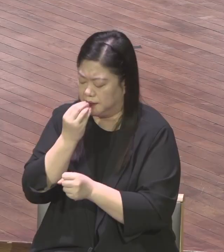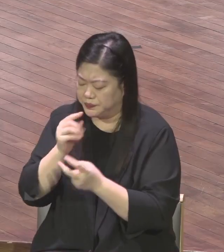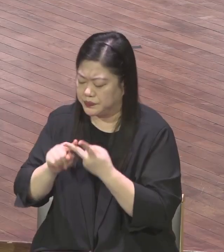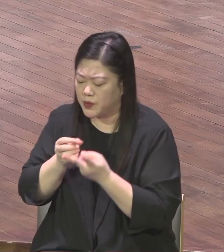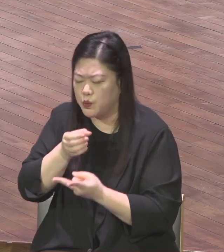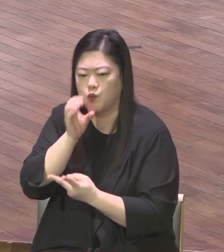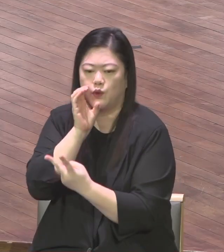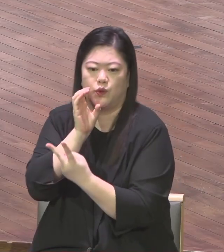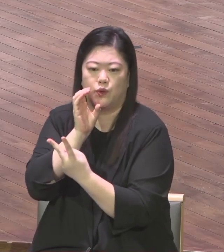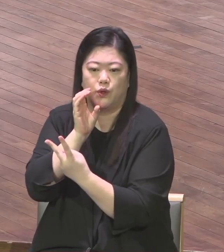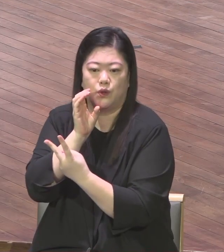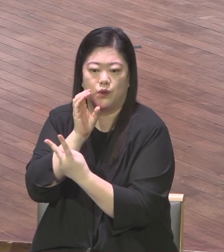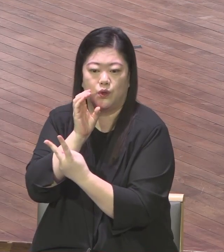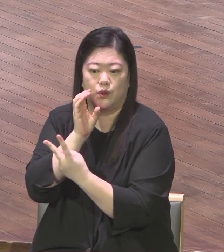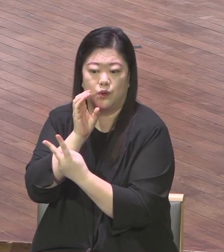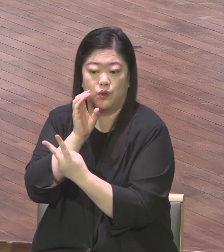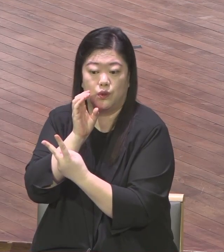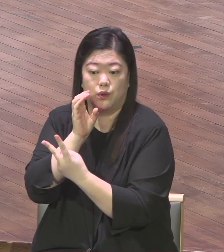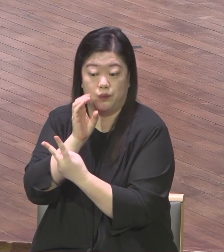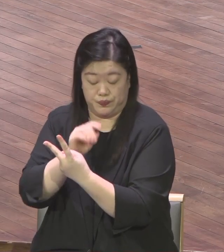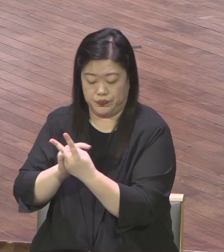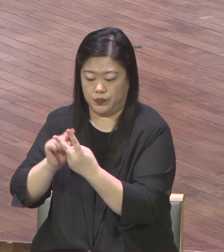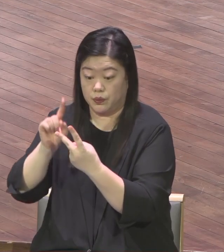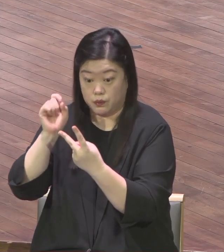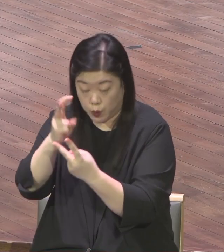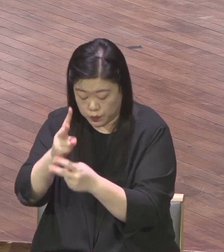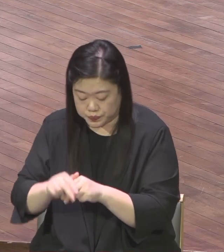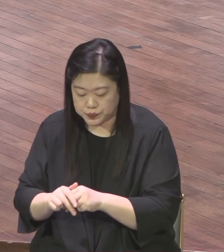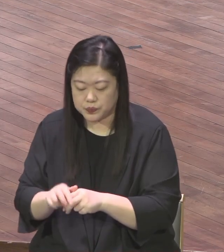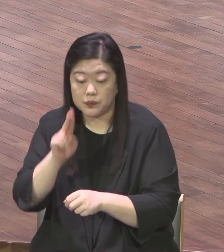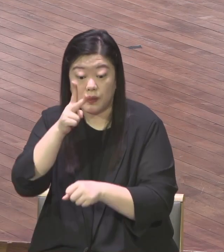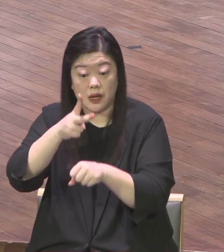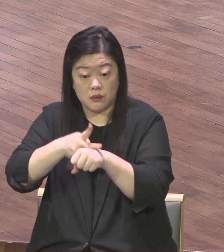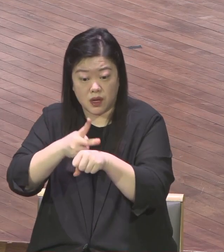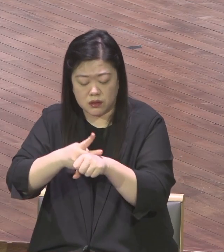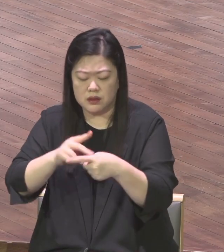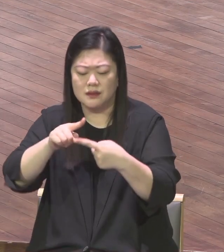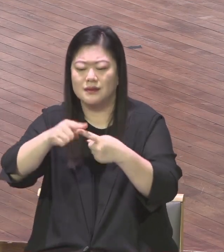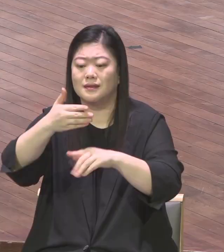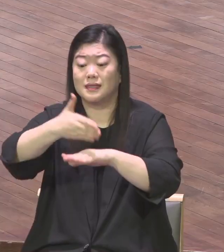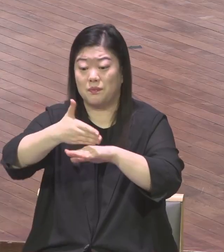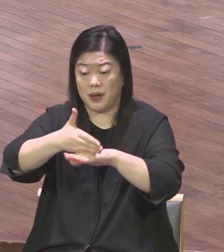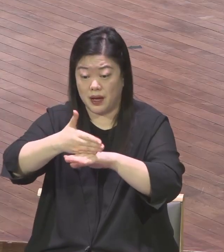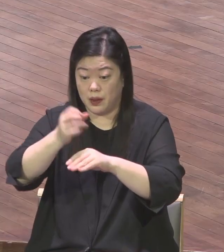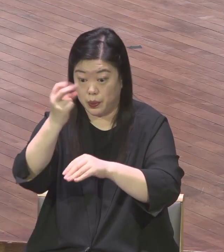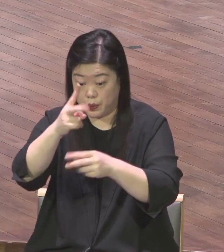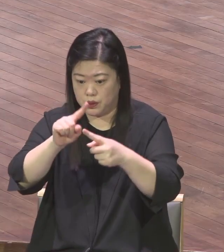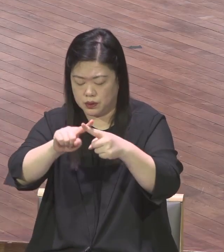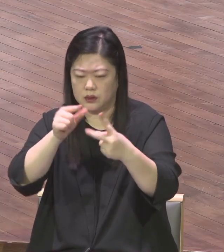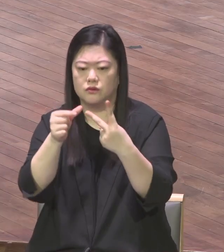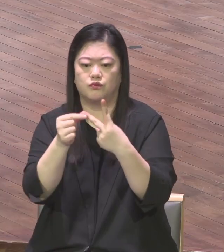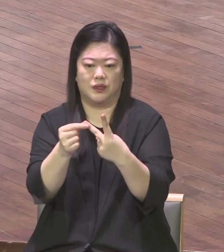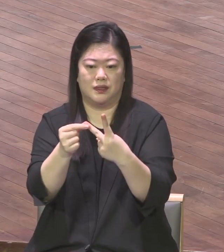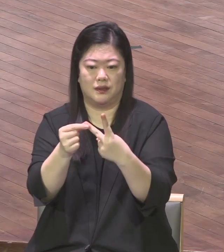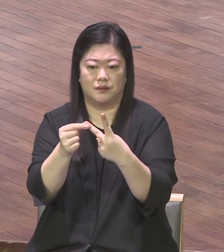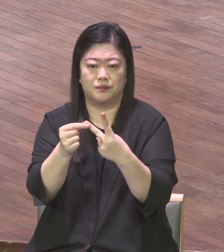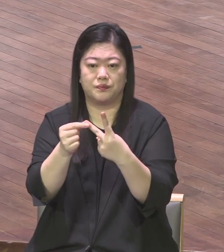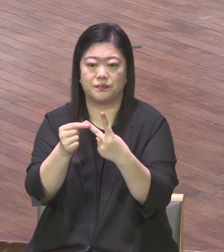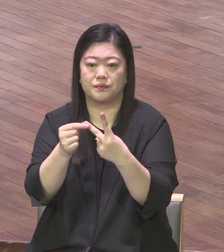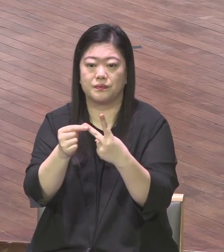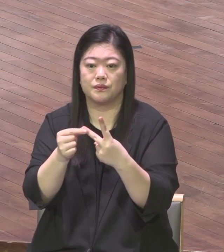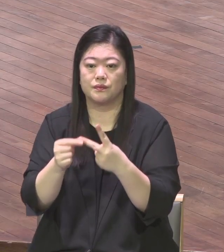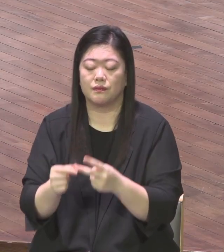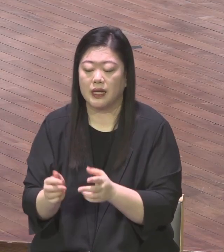성찬식이라. 그리고 바울은 이런 감사에서 한 걸음 더 나아가야 한다는 사실을 강조합니다. 중요한